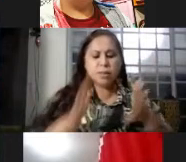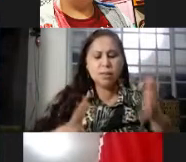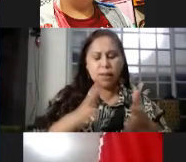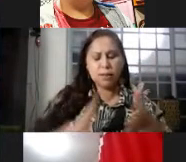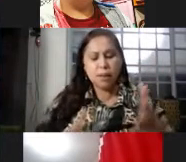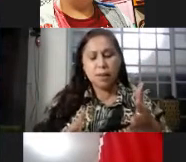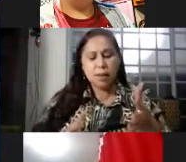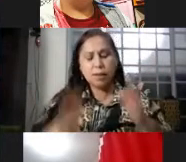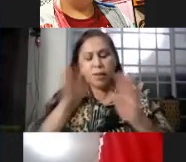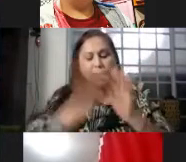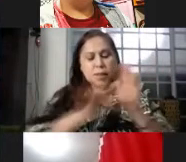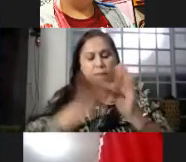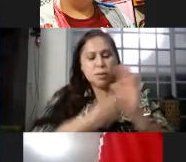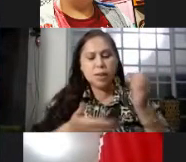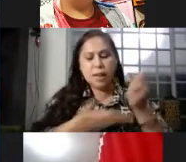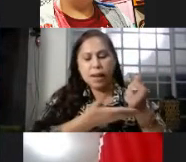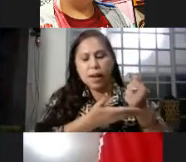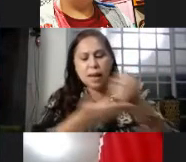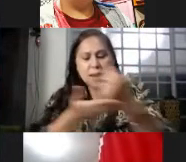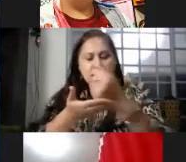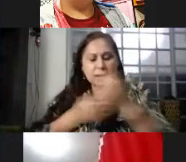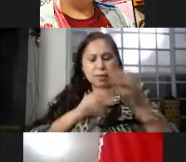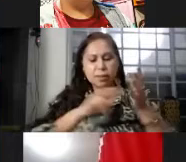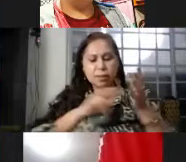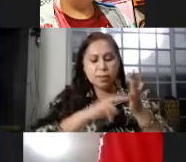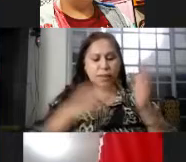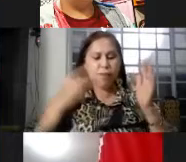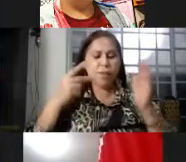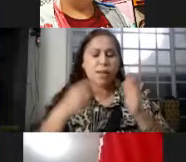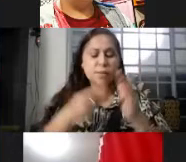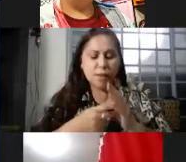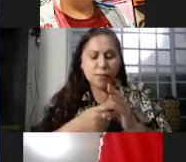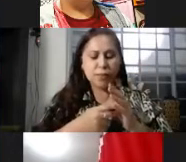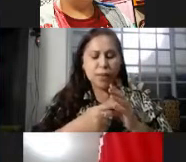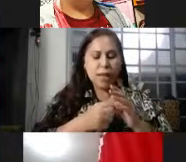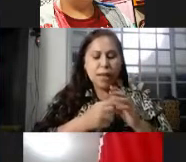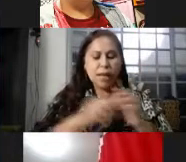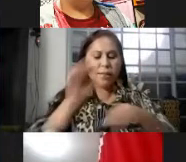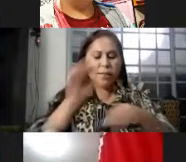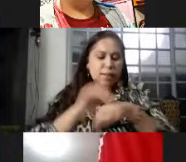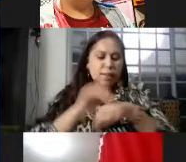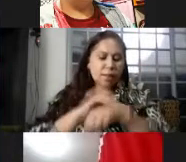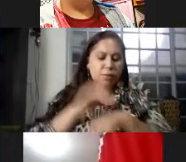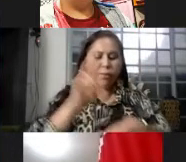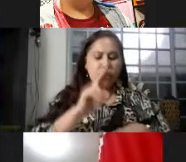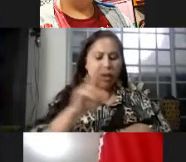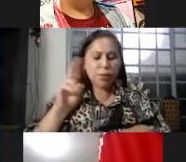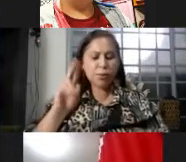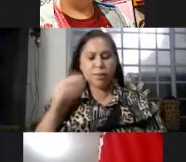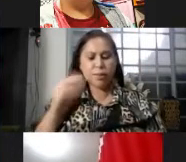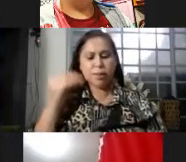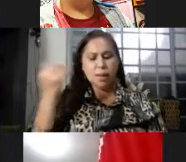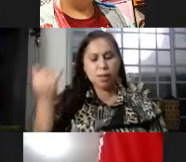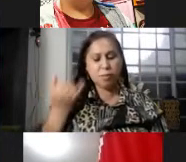de Sinais. Então, esse texto ele é carregado de significação. Ele cita o nome de